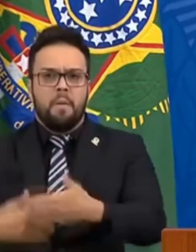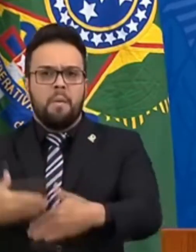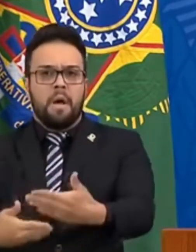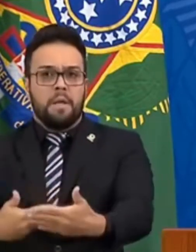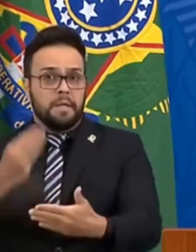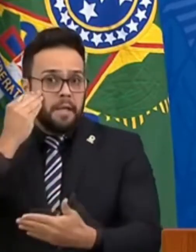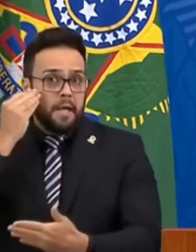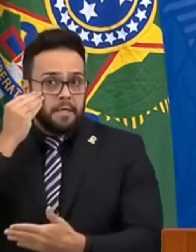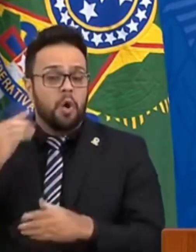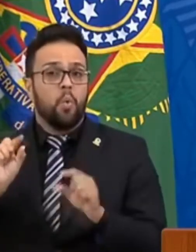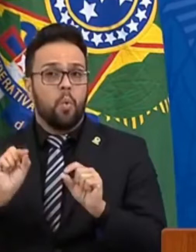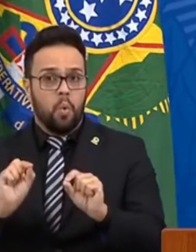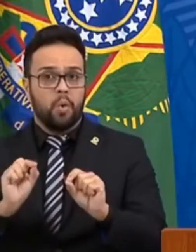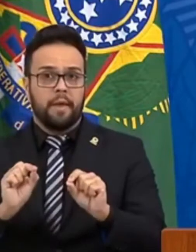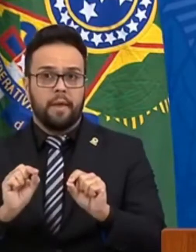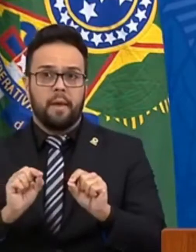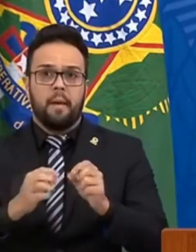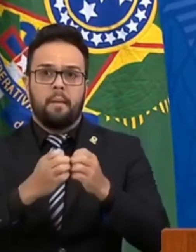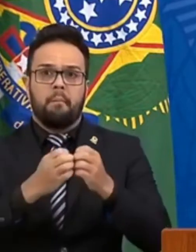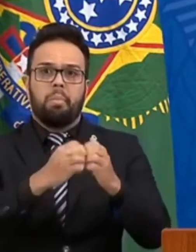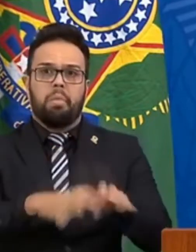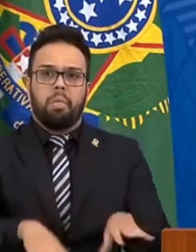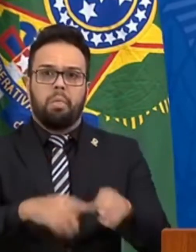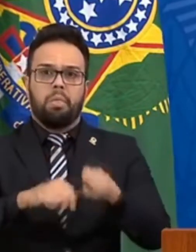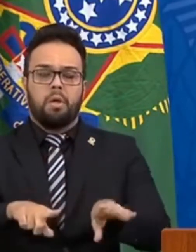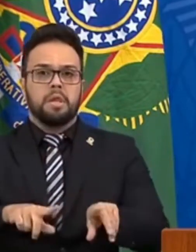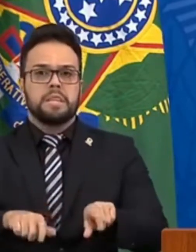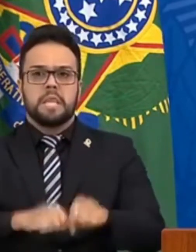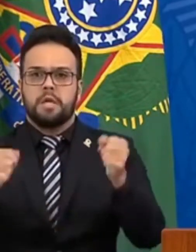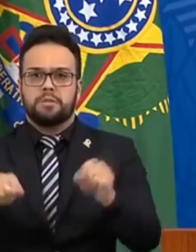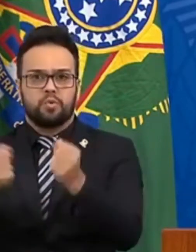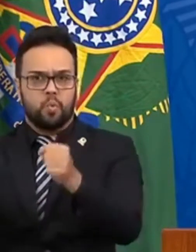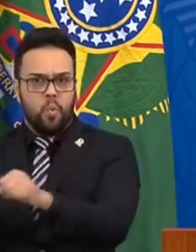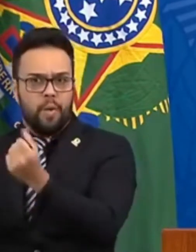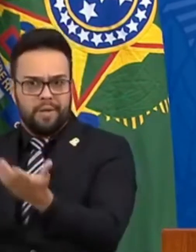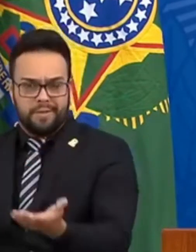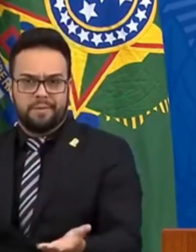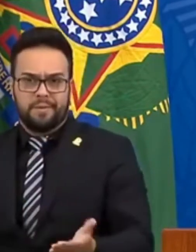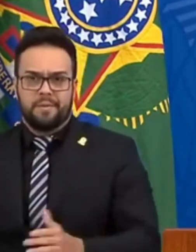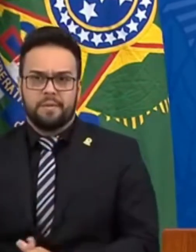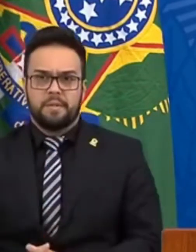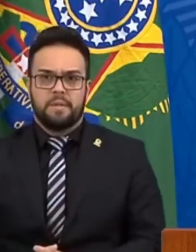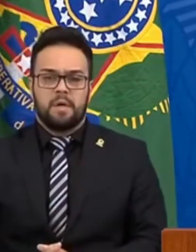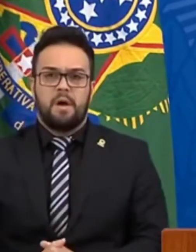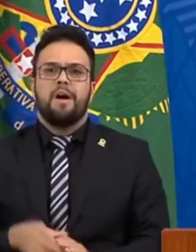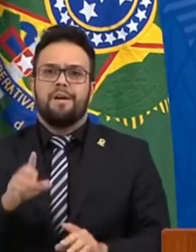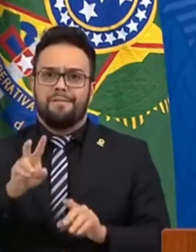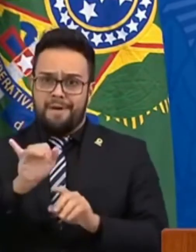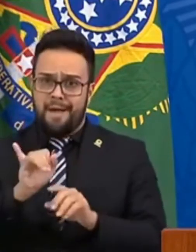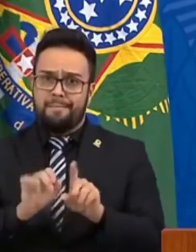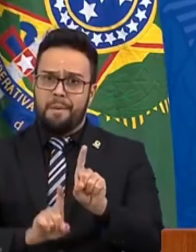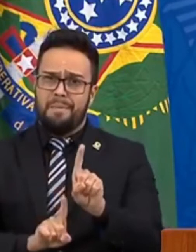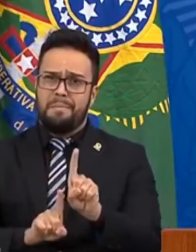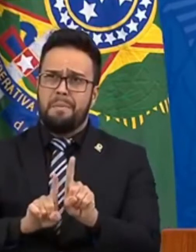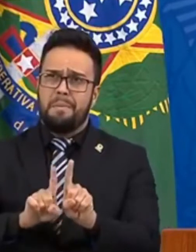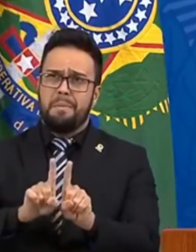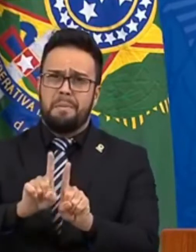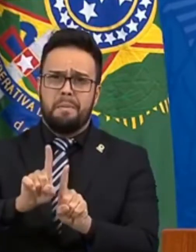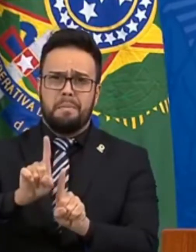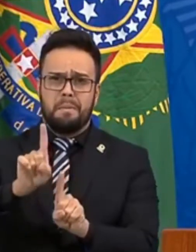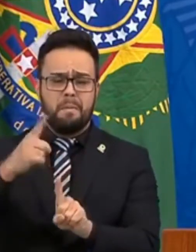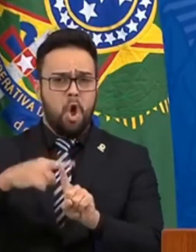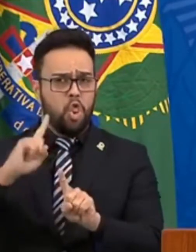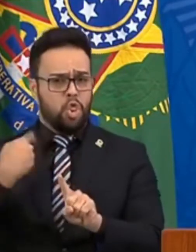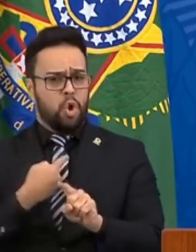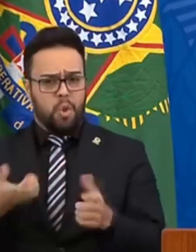eu estou sendo destruídos e se chegar a um nível tal e o